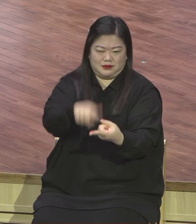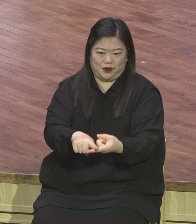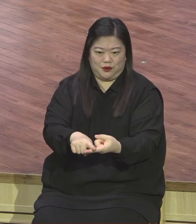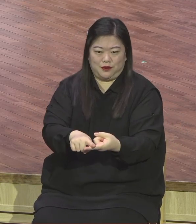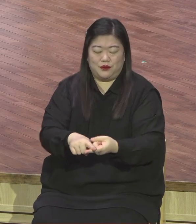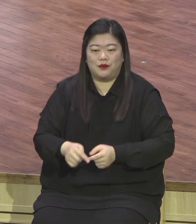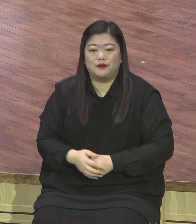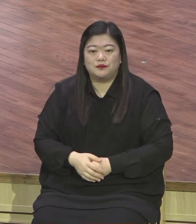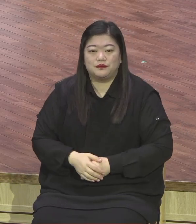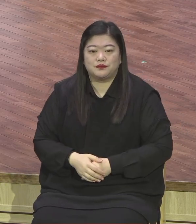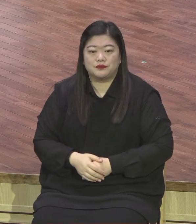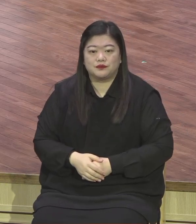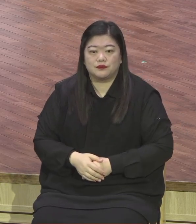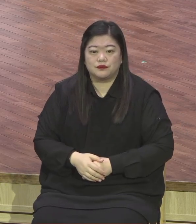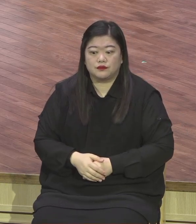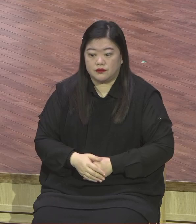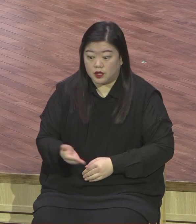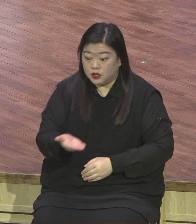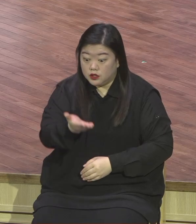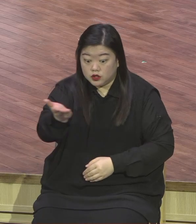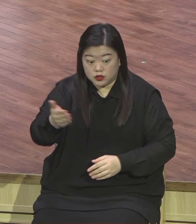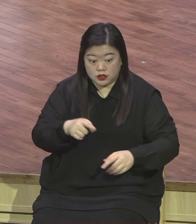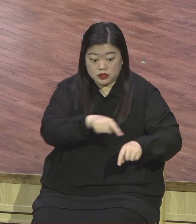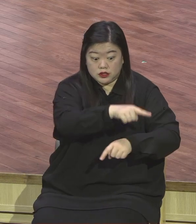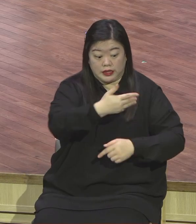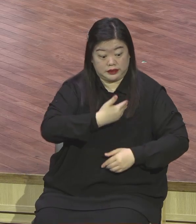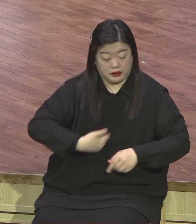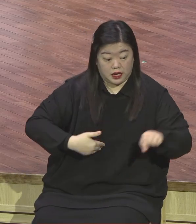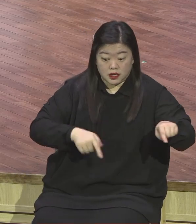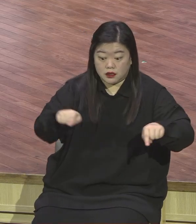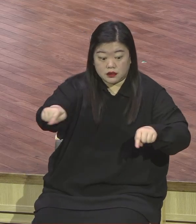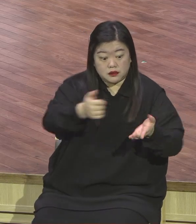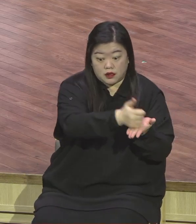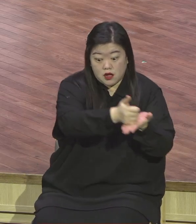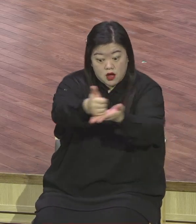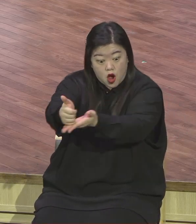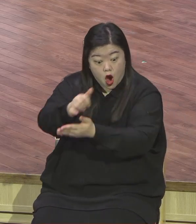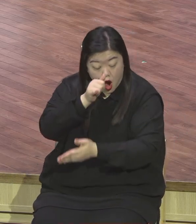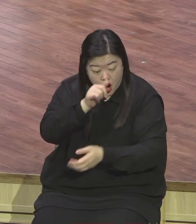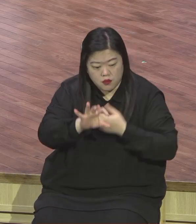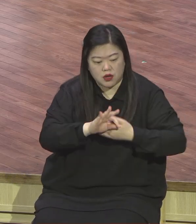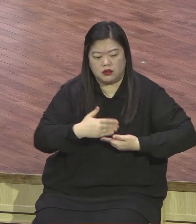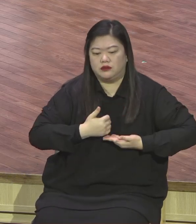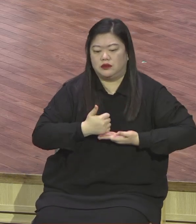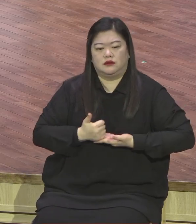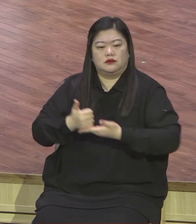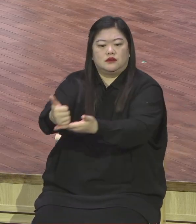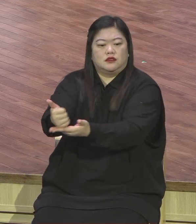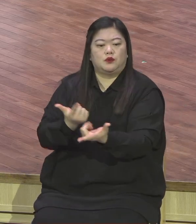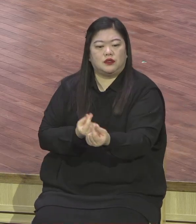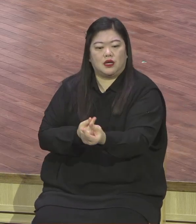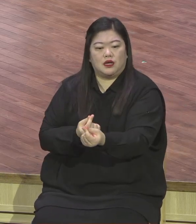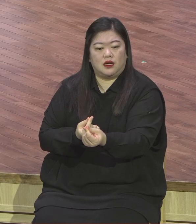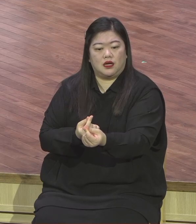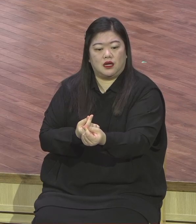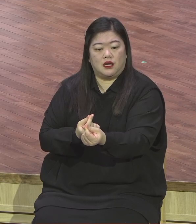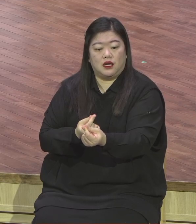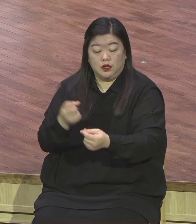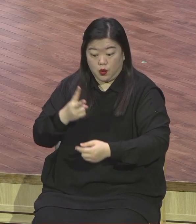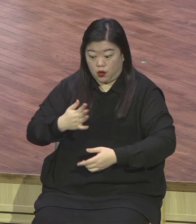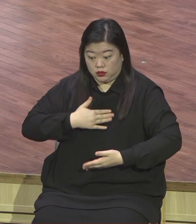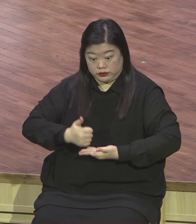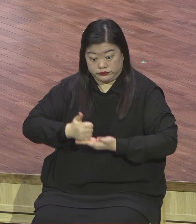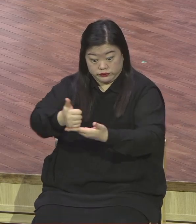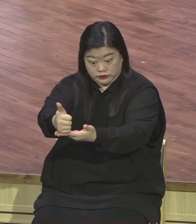너희를 영접하는 자는 나를 영접하는 것이오 나를 영접하는 자는 나를 보내신 이를 영접하는 것이니라 선지자 이름으로